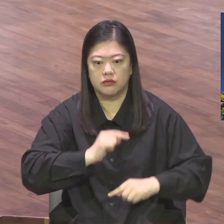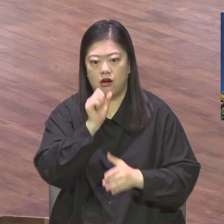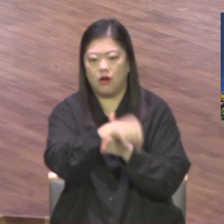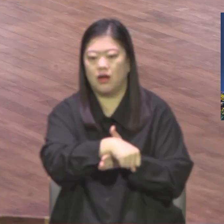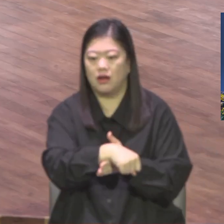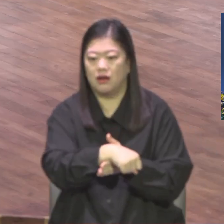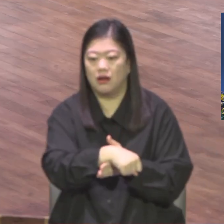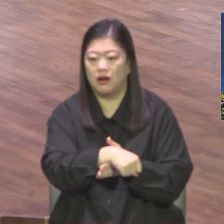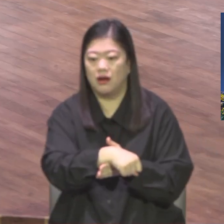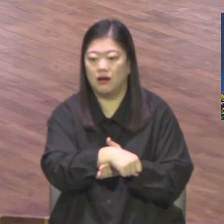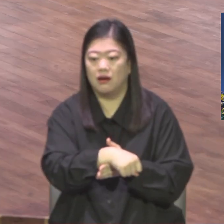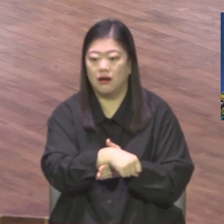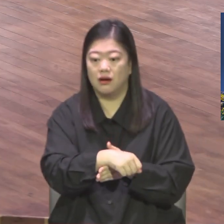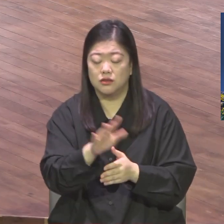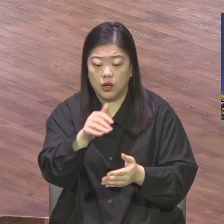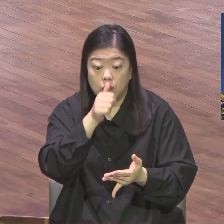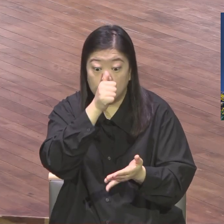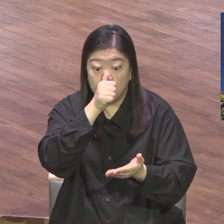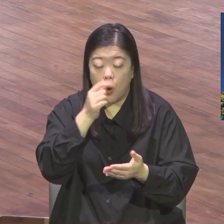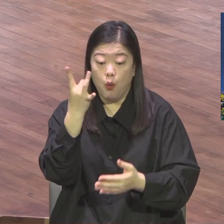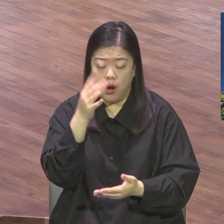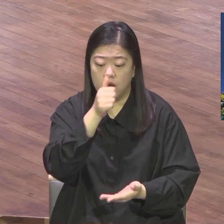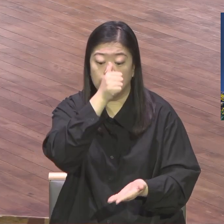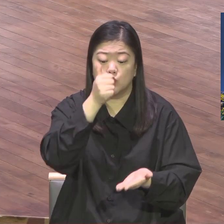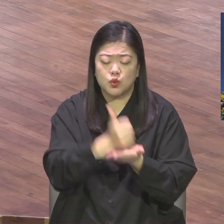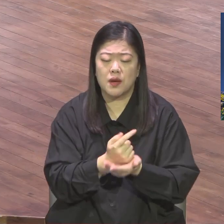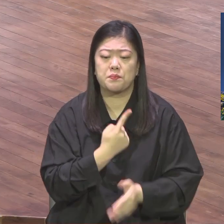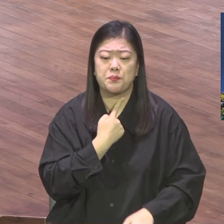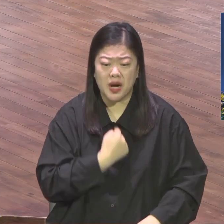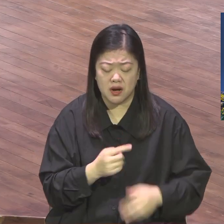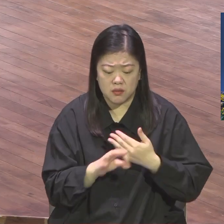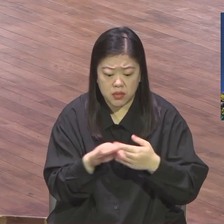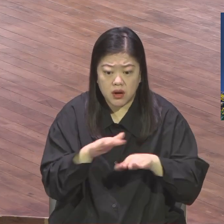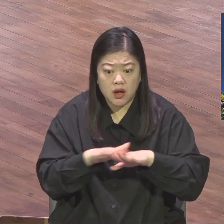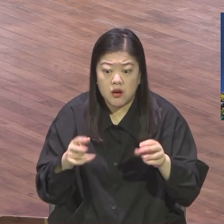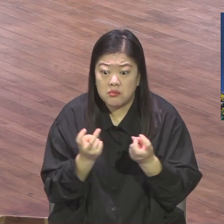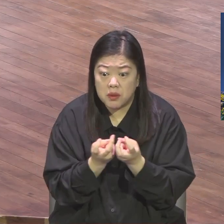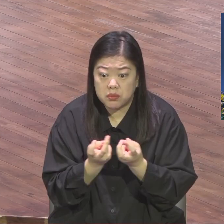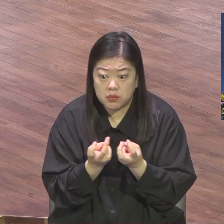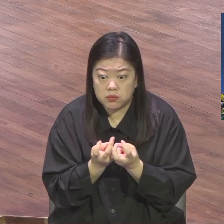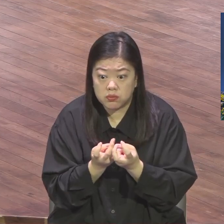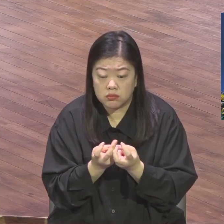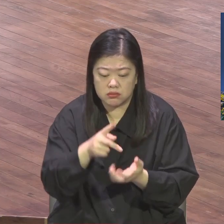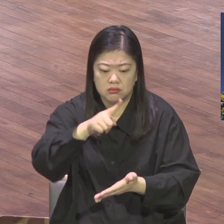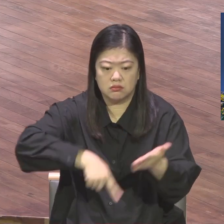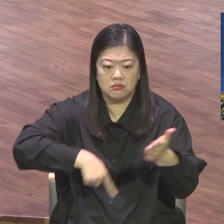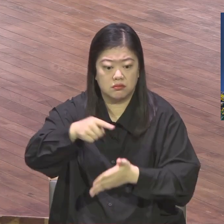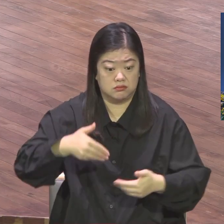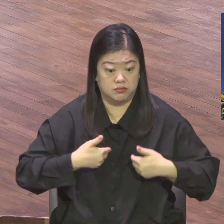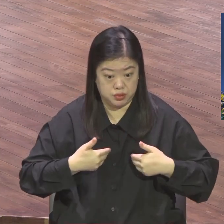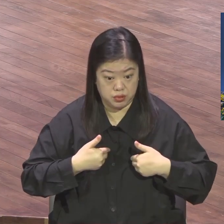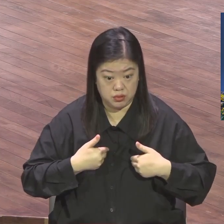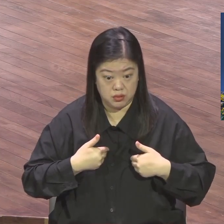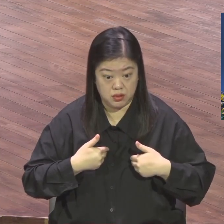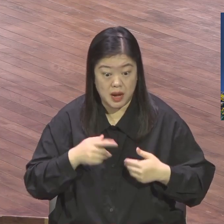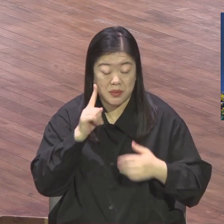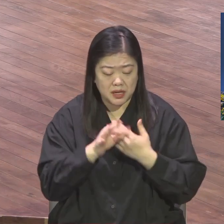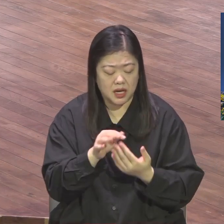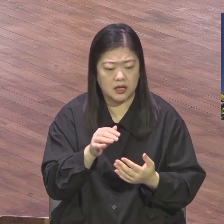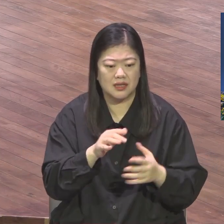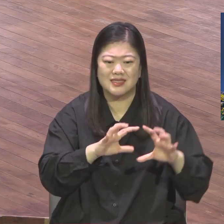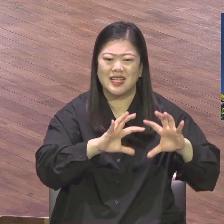해결되어야 됩니다. 그 죄의 대가를 치러야 회복이 되기 때문에 이 죄의 대가를 누가